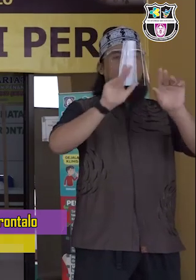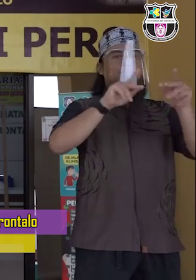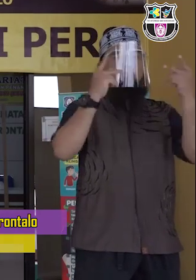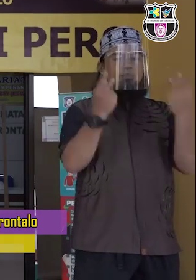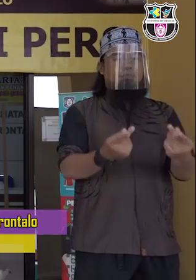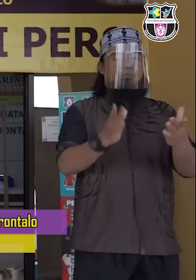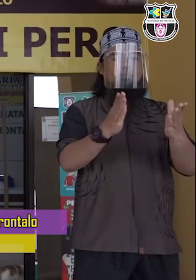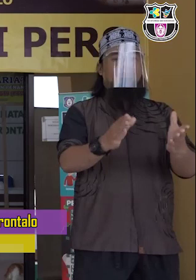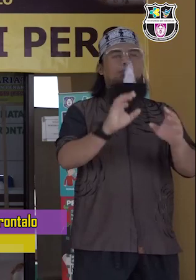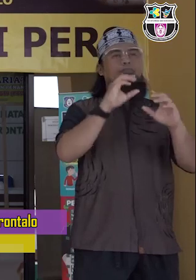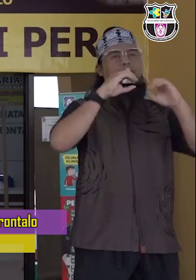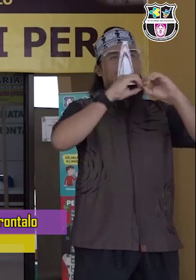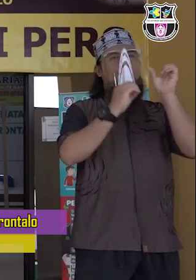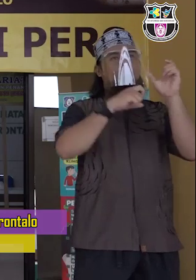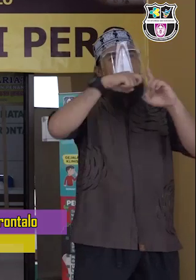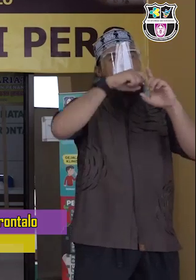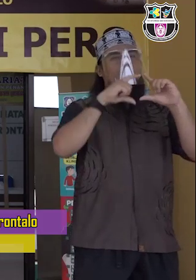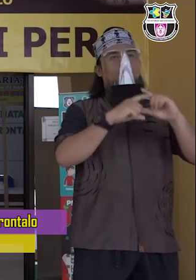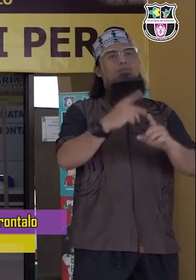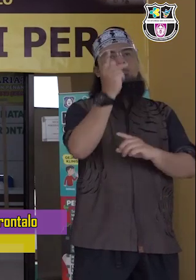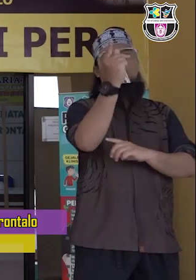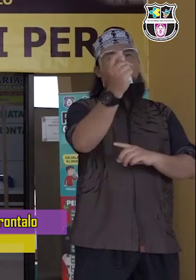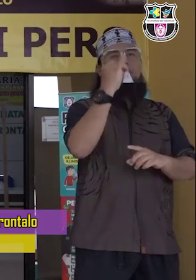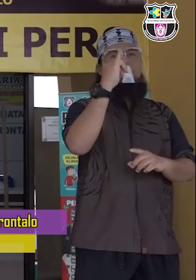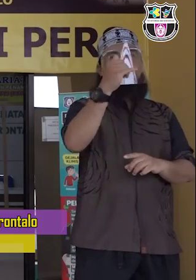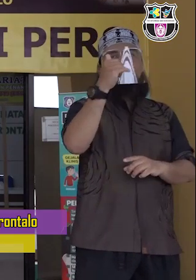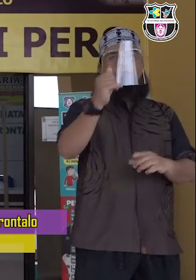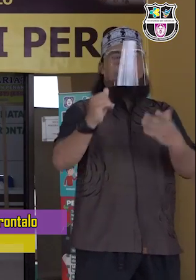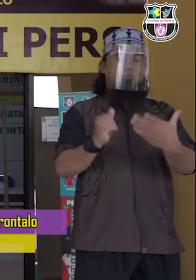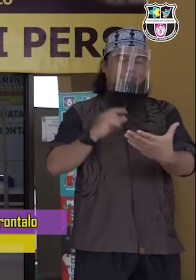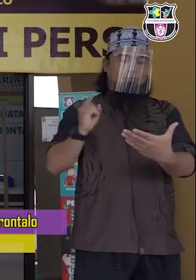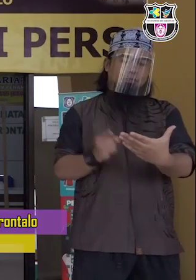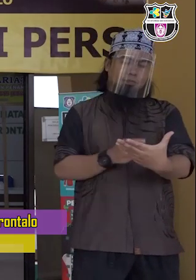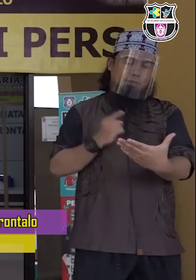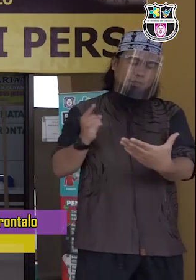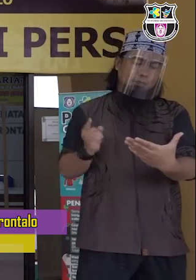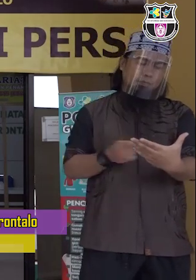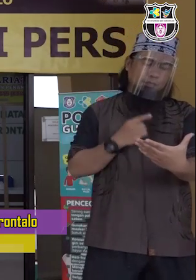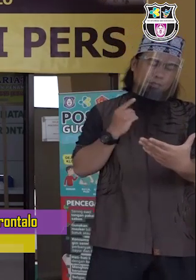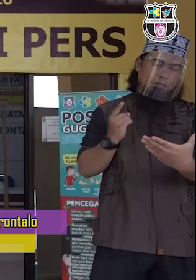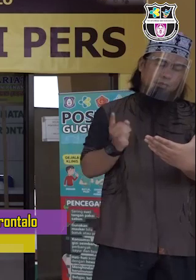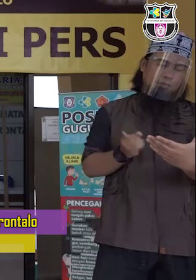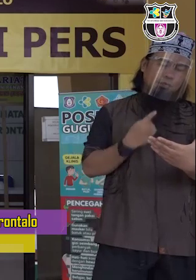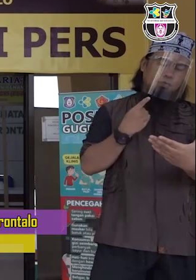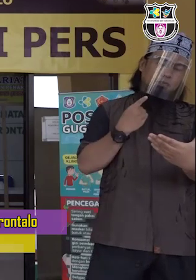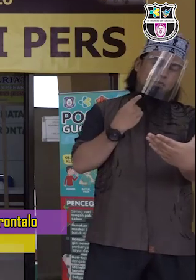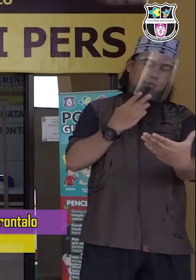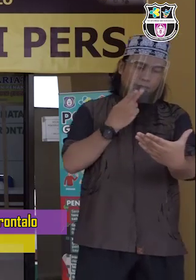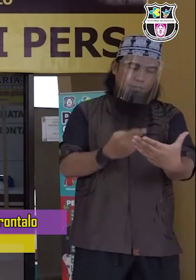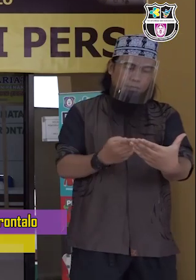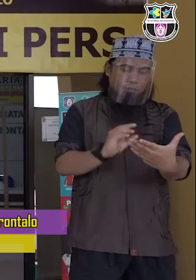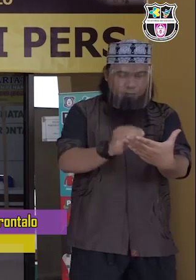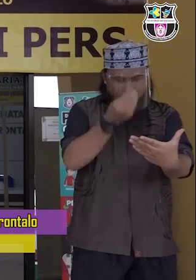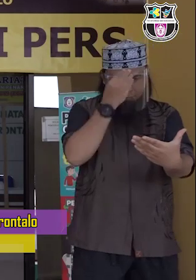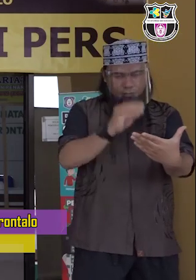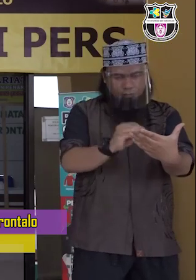itu, informasi mengenai kesehatan sudah sangat lengkap. Masyarakat hanya dengan membaca buku KIA